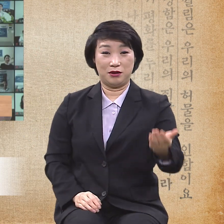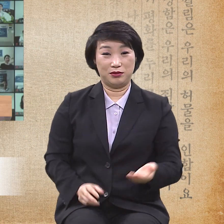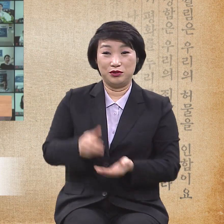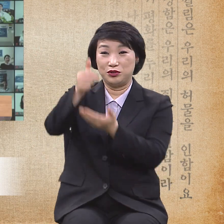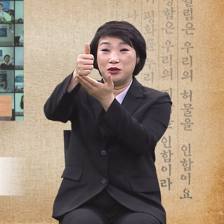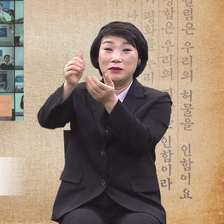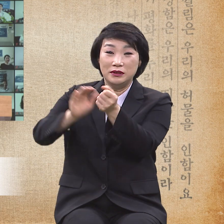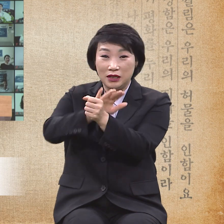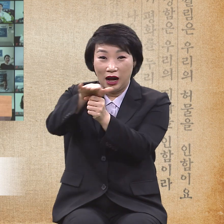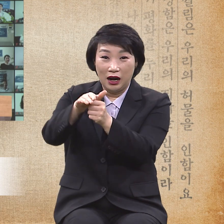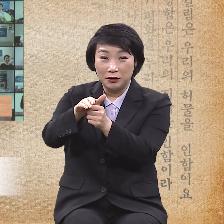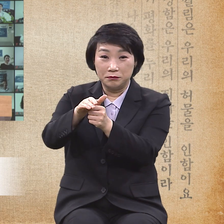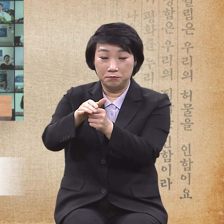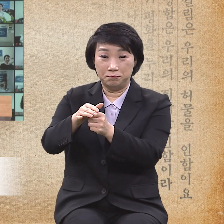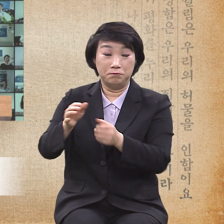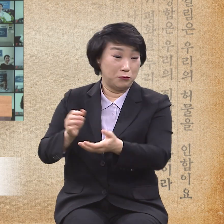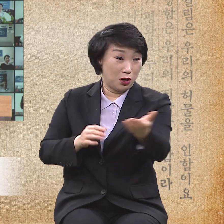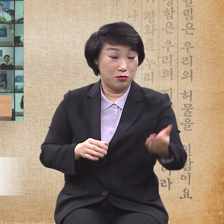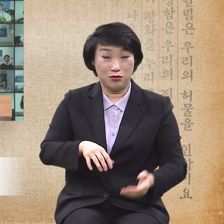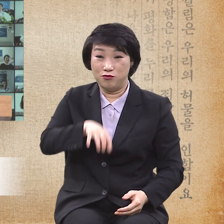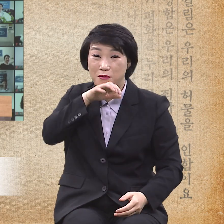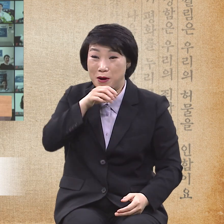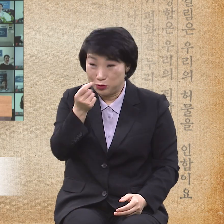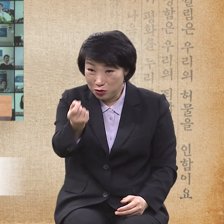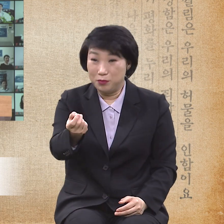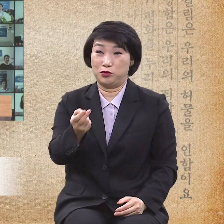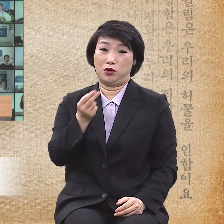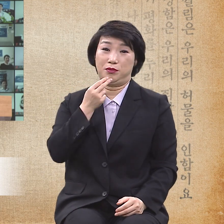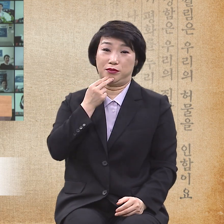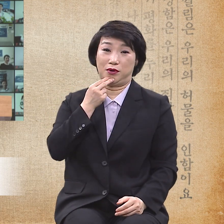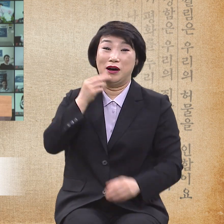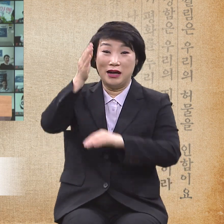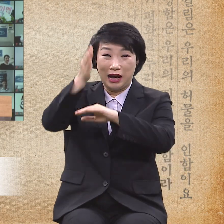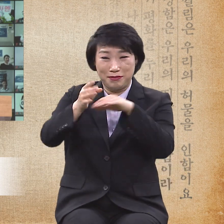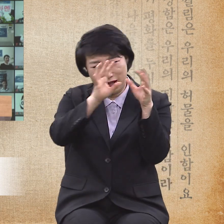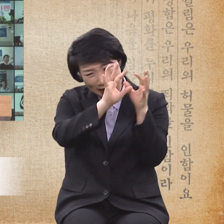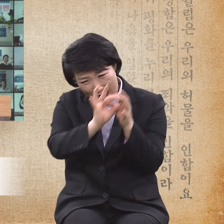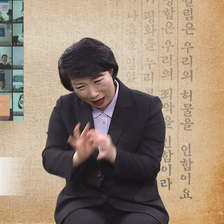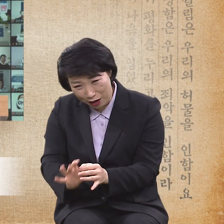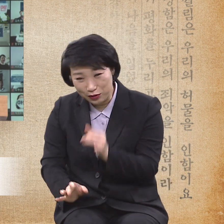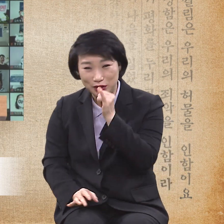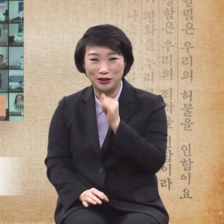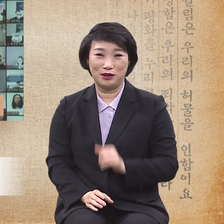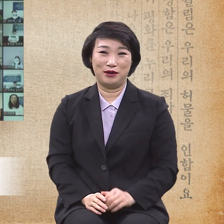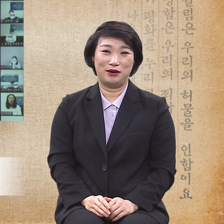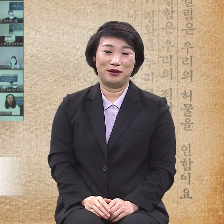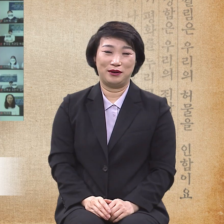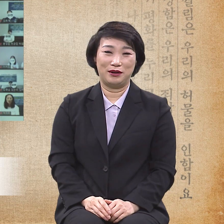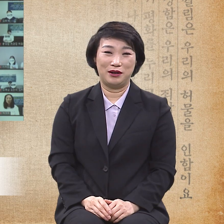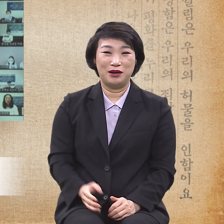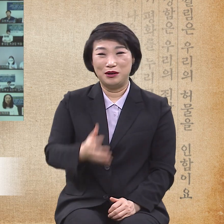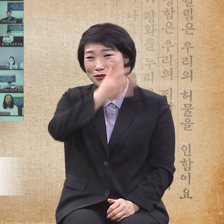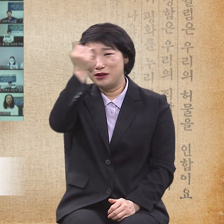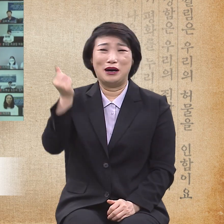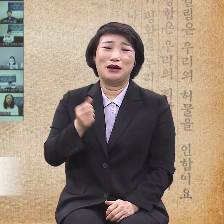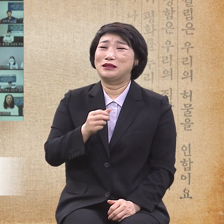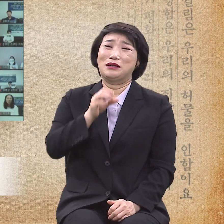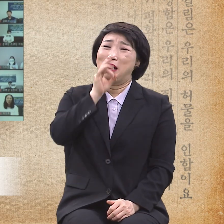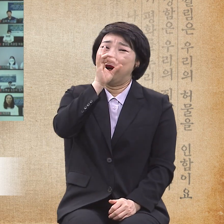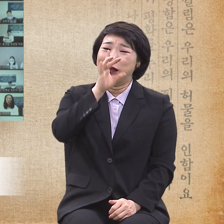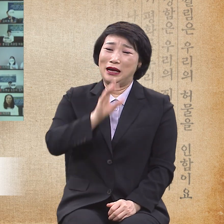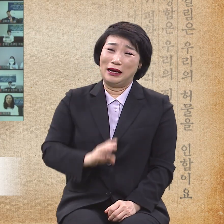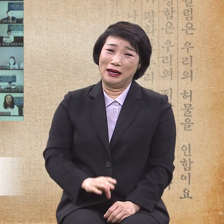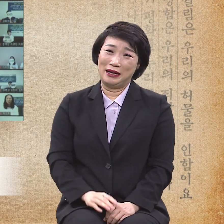주님을 사랑하면 절대 원망하지 않는 거야. 감사가 끊어지지 않는 거야. 무관심할 수 없는